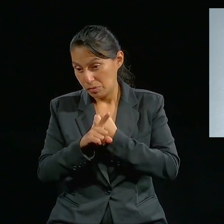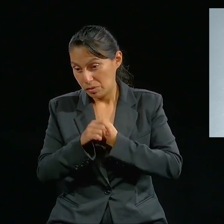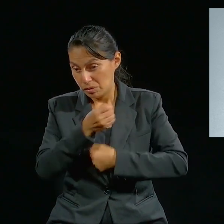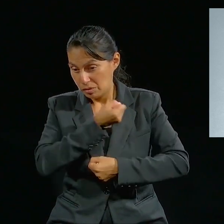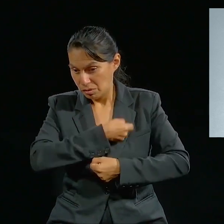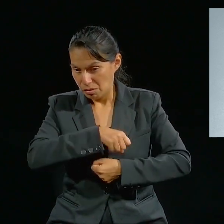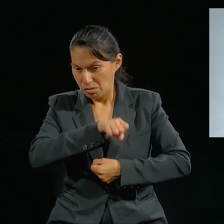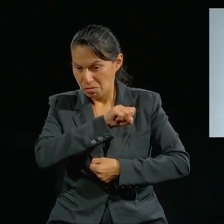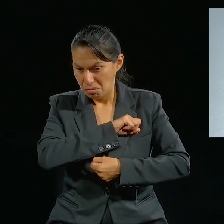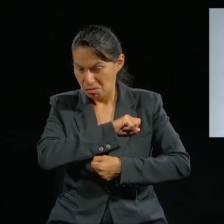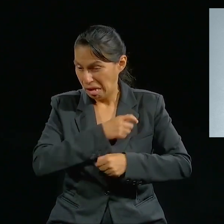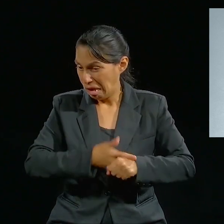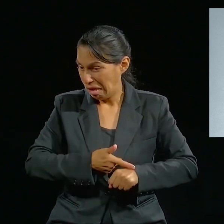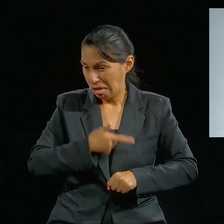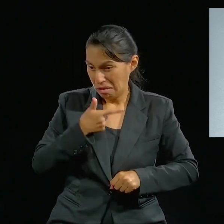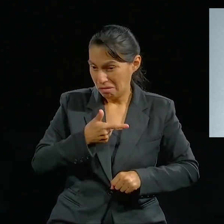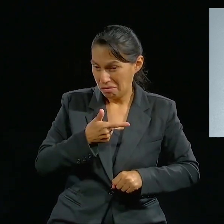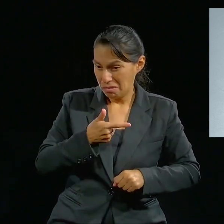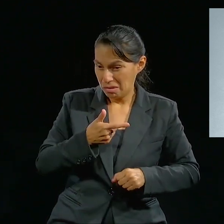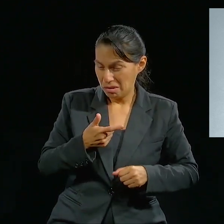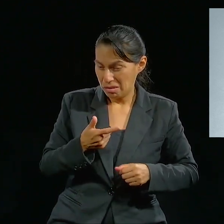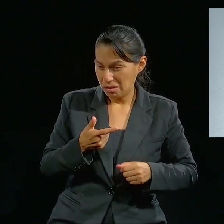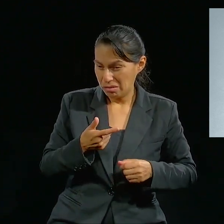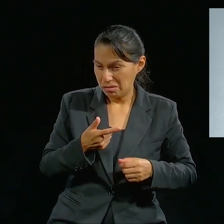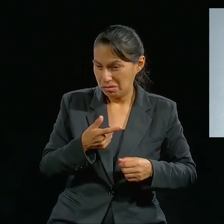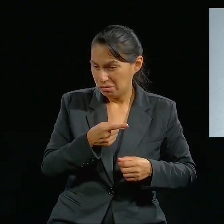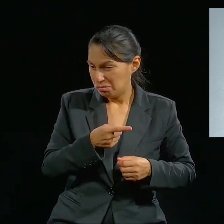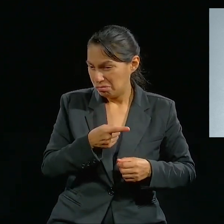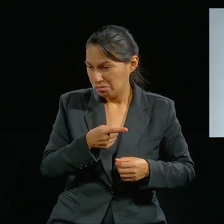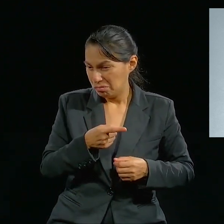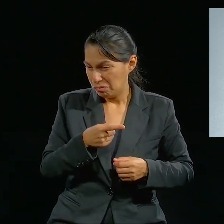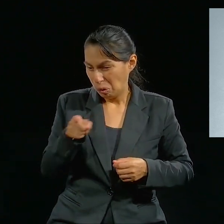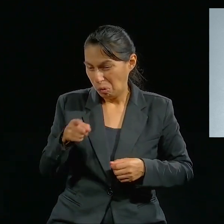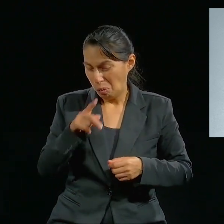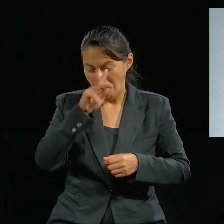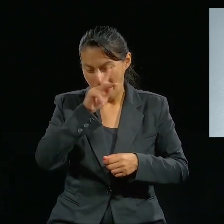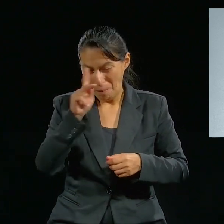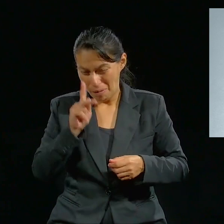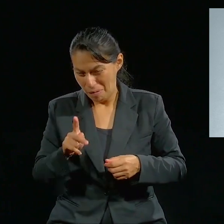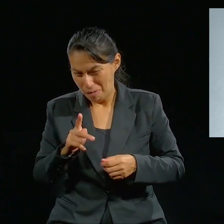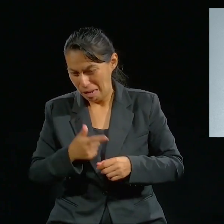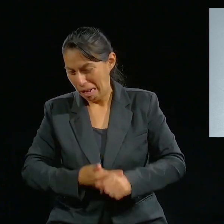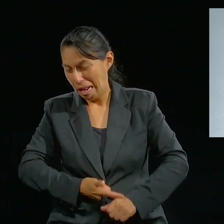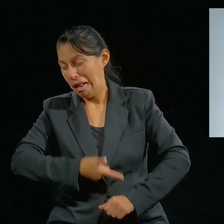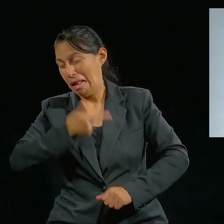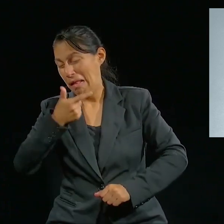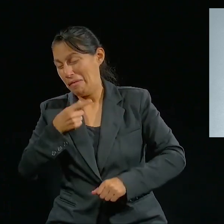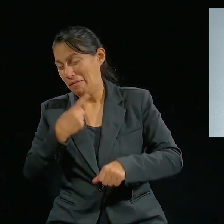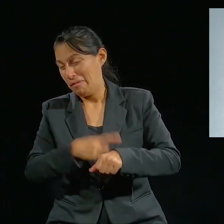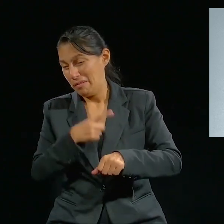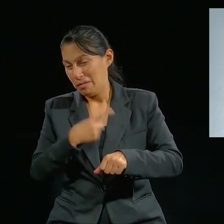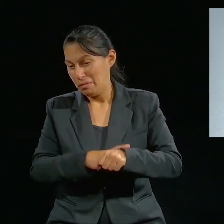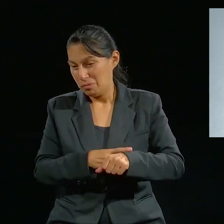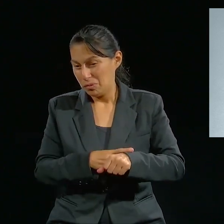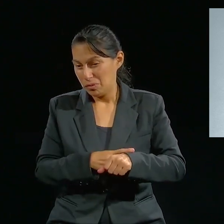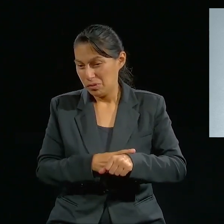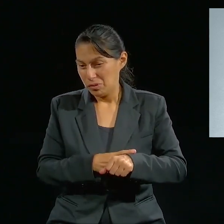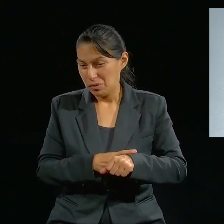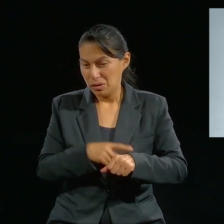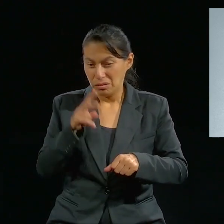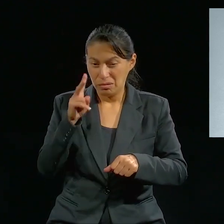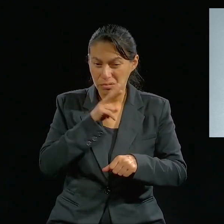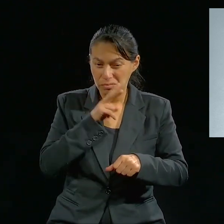problemas de salud que puedan hacer un riesgo mayor para que la intubación sea un proceso